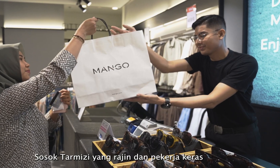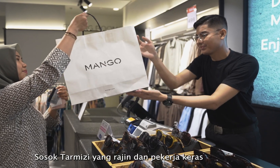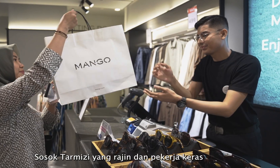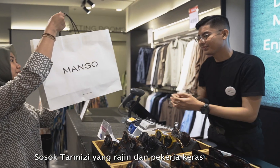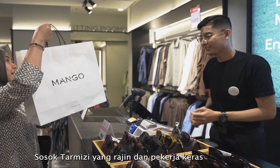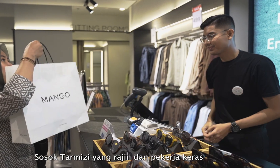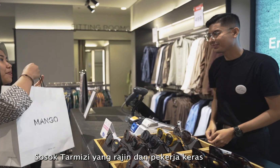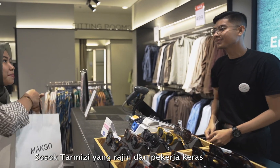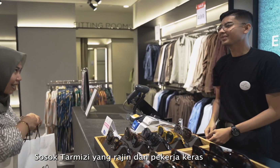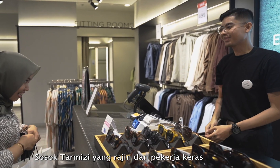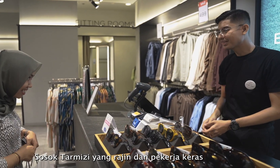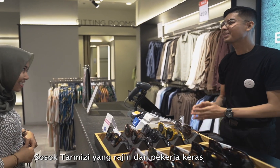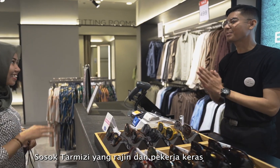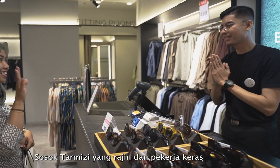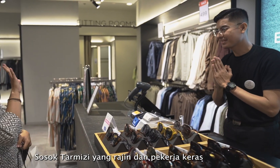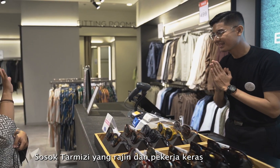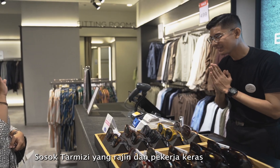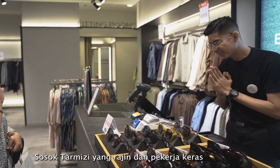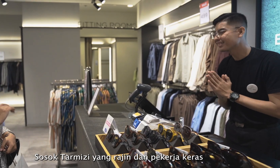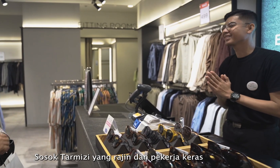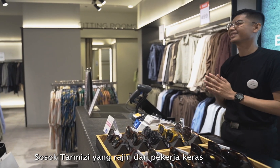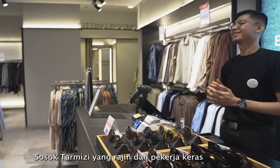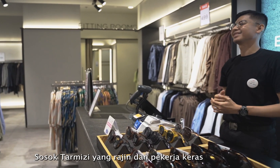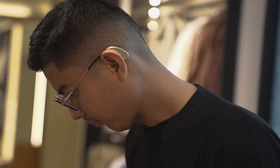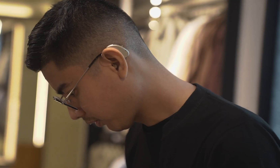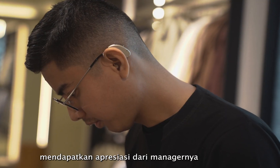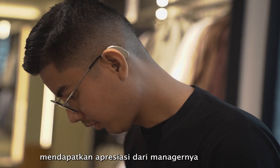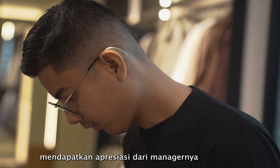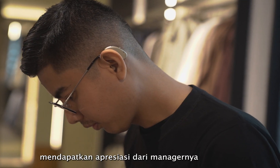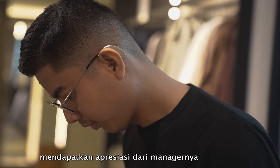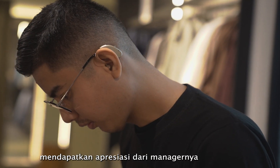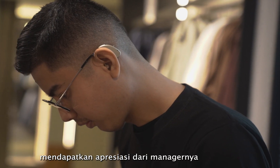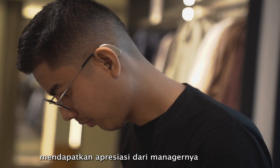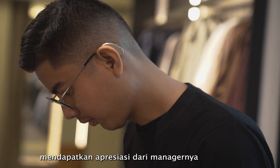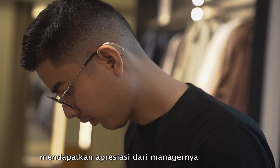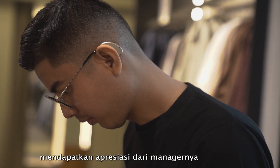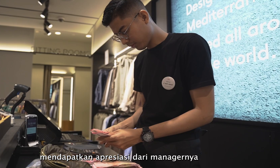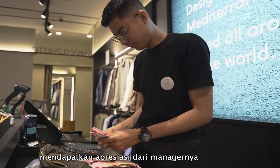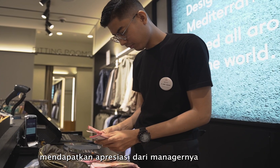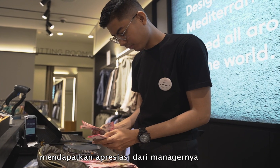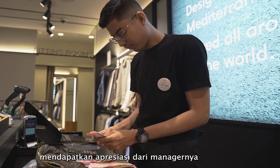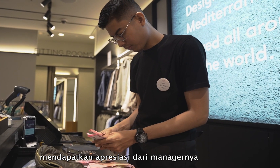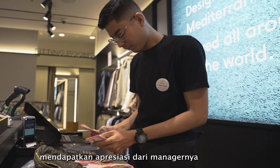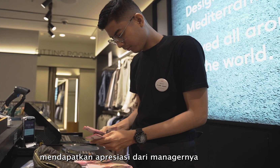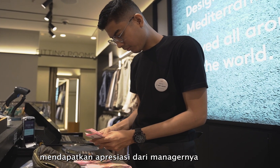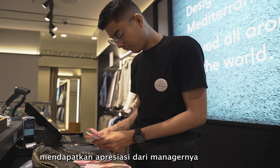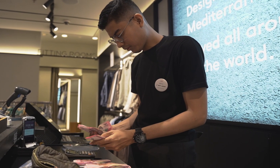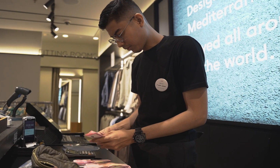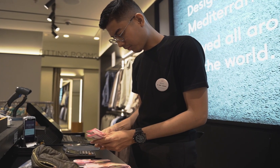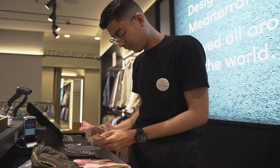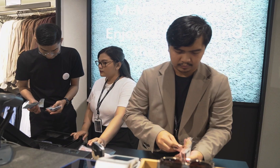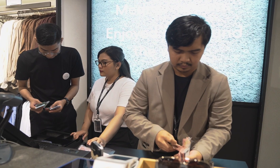Sosok Tarmizi yang rajin dan pekerja keras mendapatkan apresiasi dari manajernya.